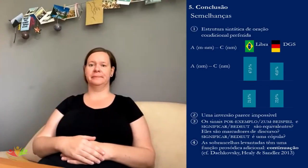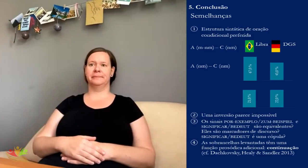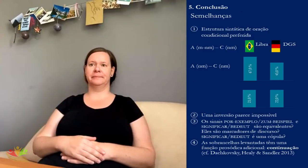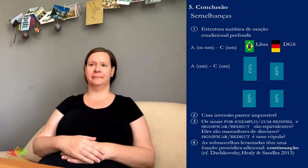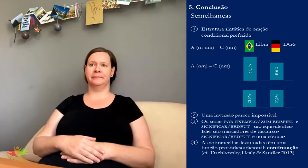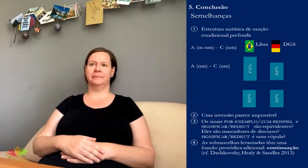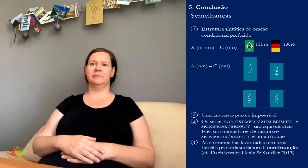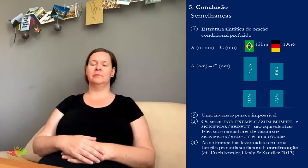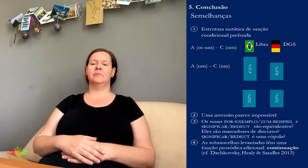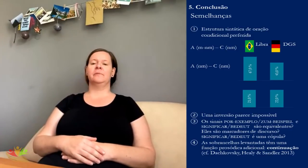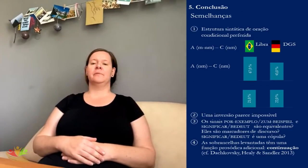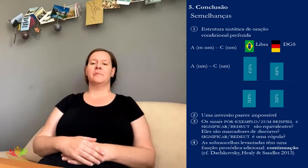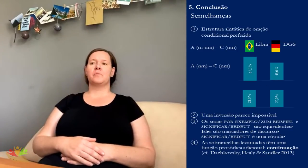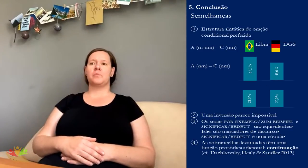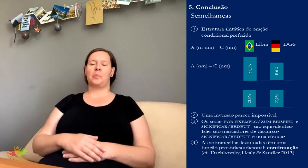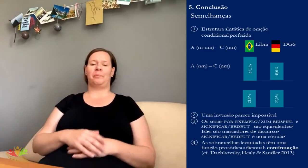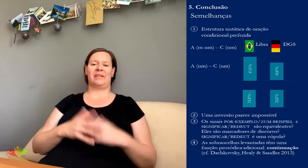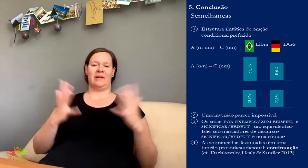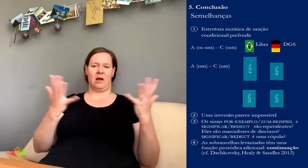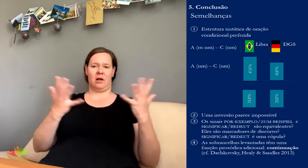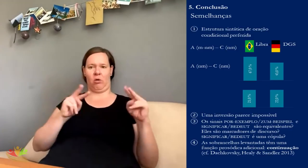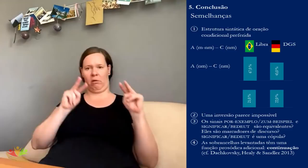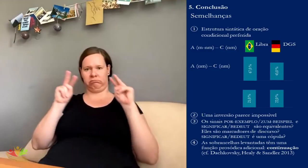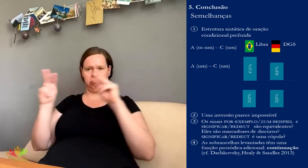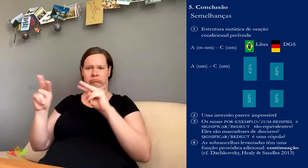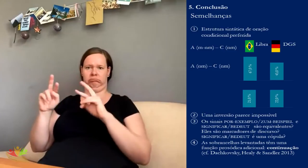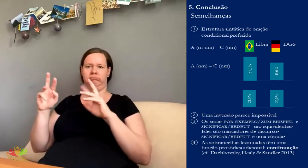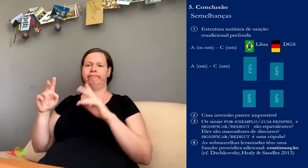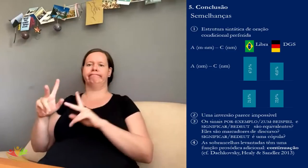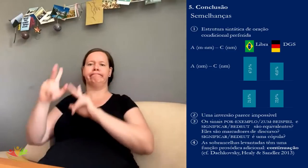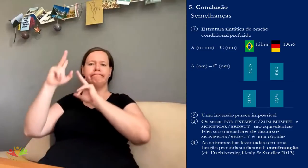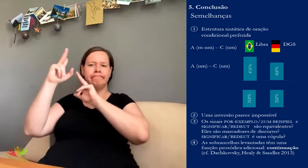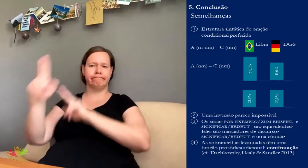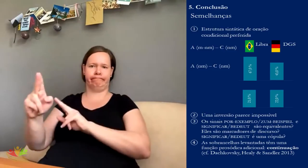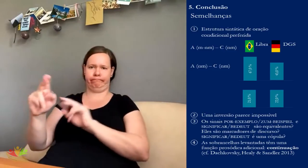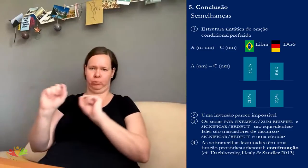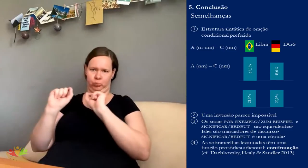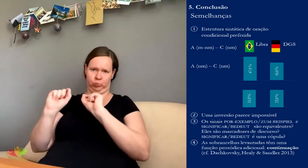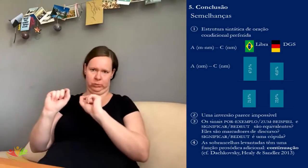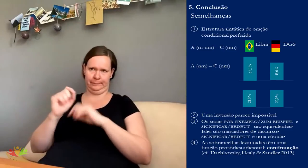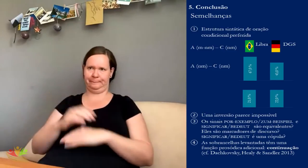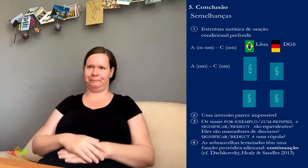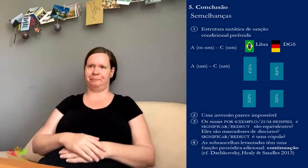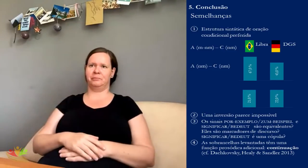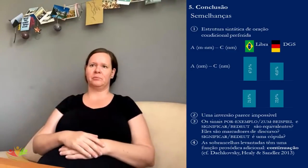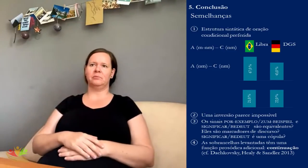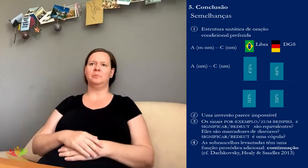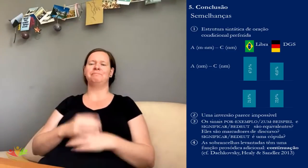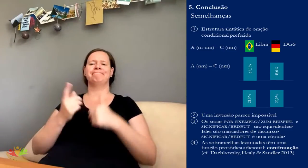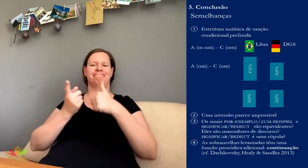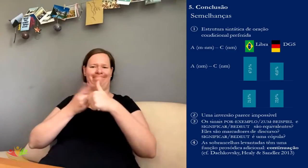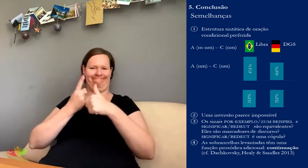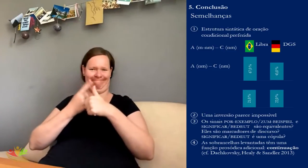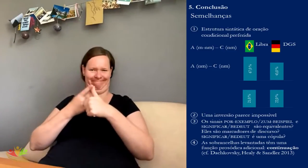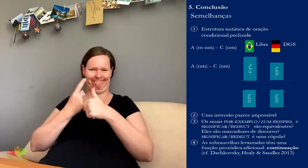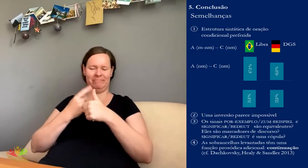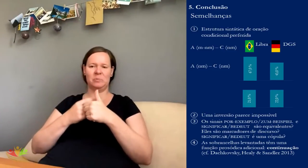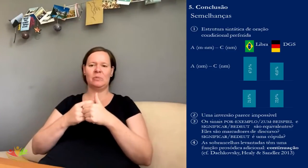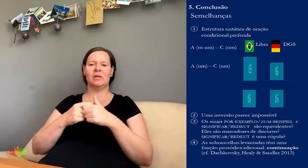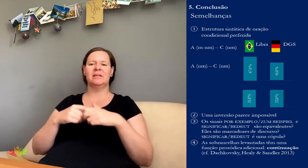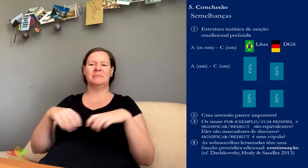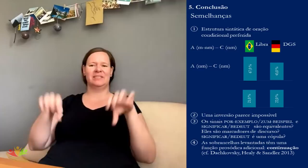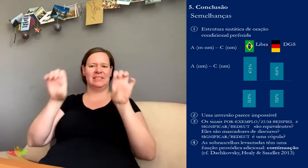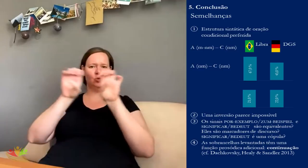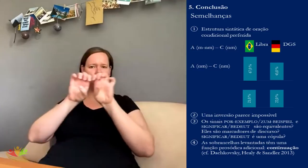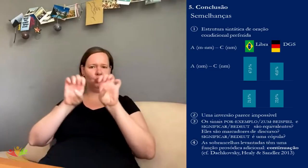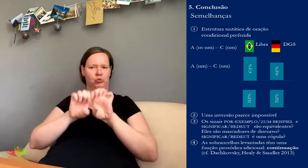2 marcas não manuais, o movimento de cabeça mais o piscar de olhos. Essa seria uma diferença, então, entre a